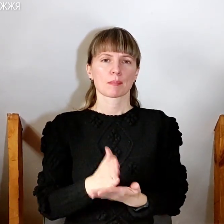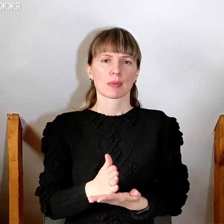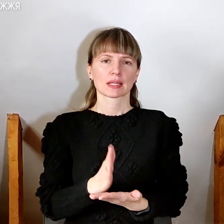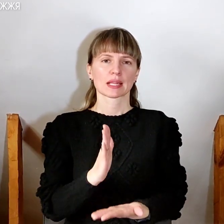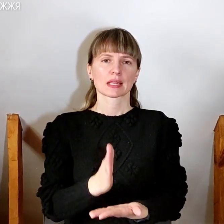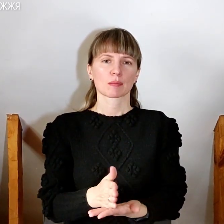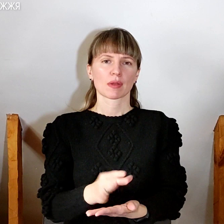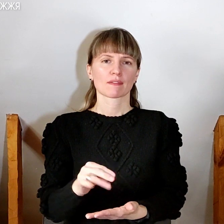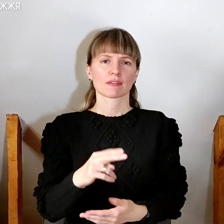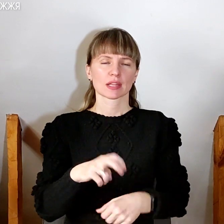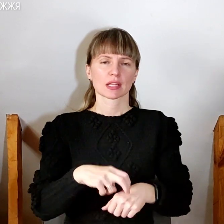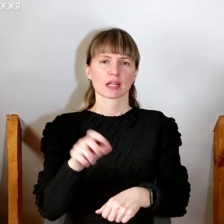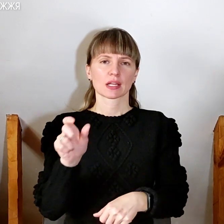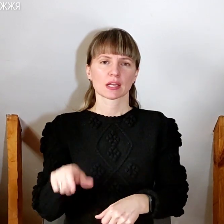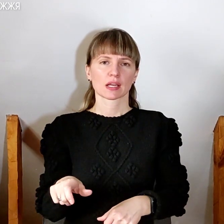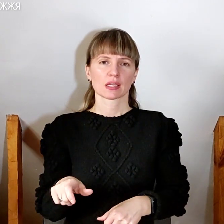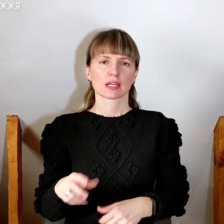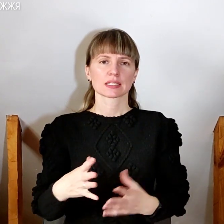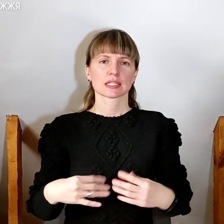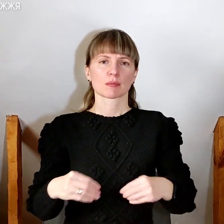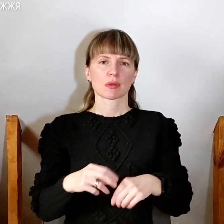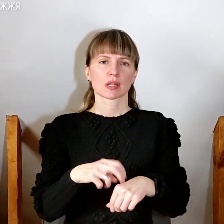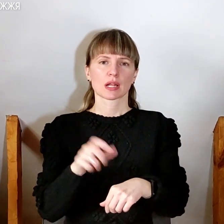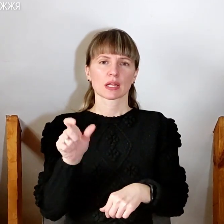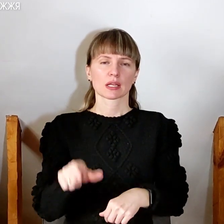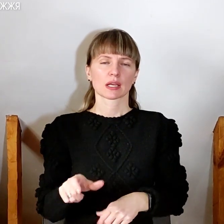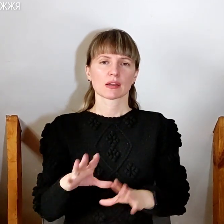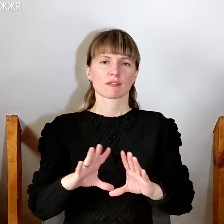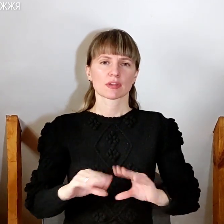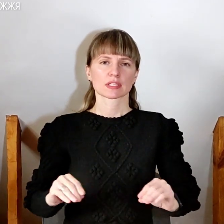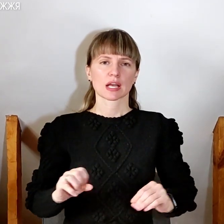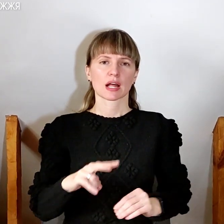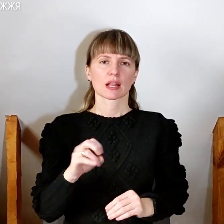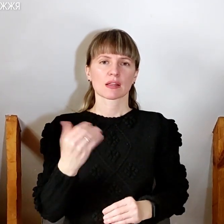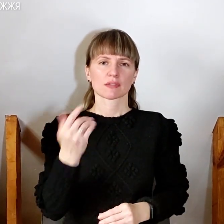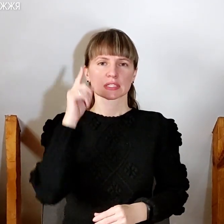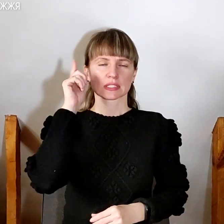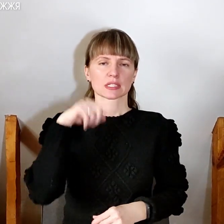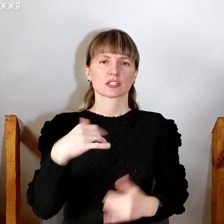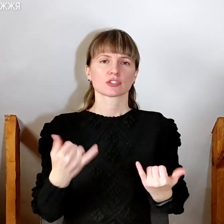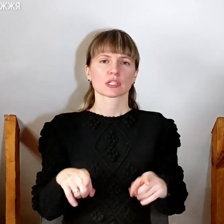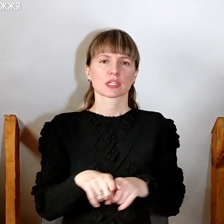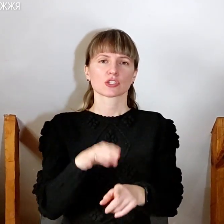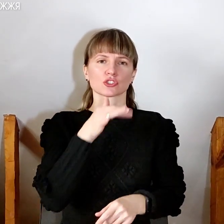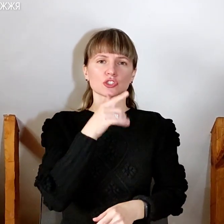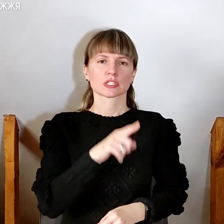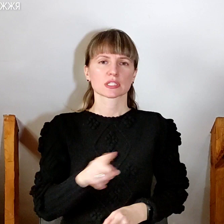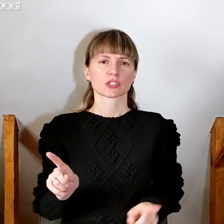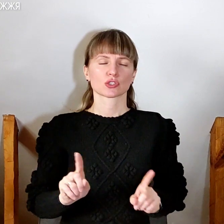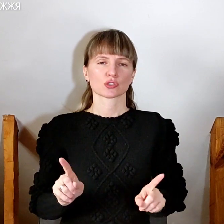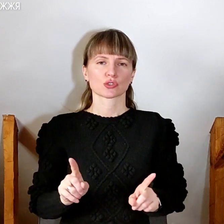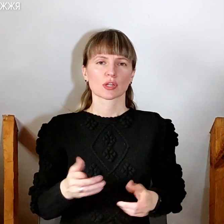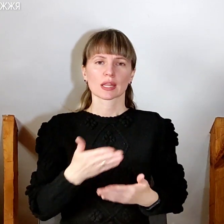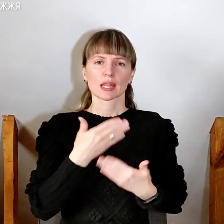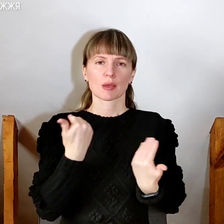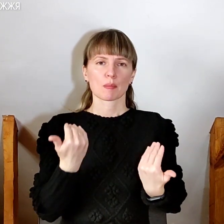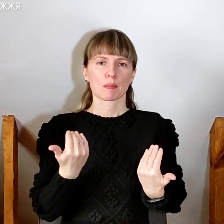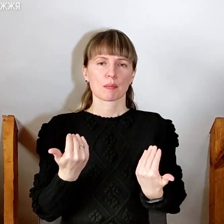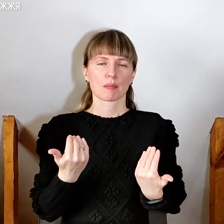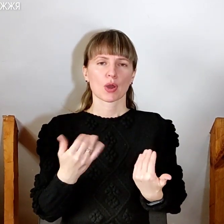від лікаря, сімейного лікаря, все. Але, ви знаєте, зараз такі часи, що немає у деяких пацієнтів